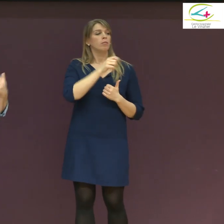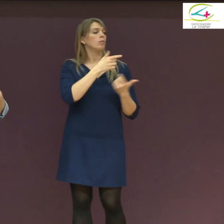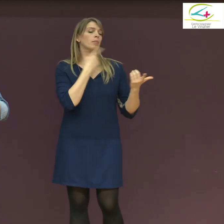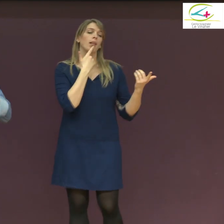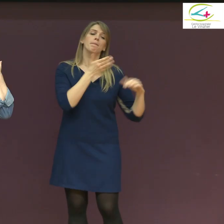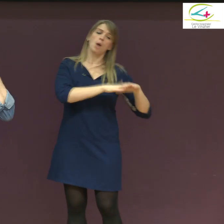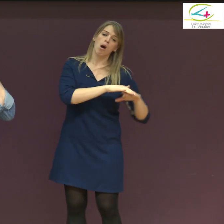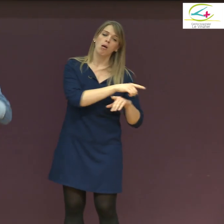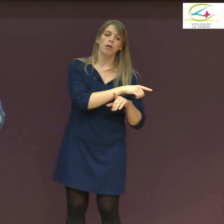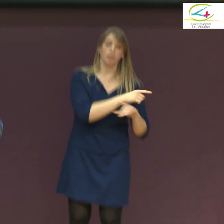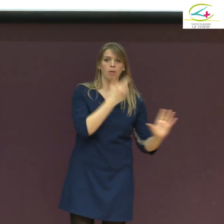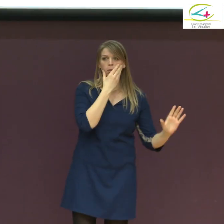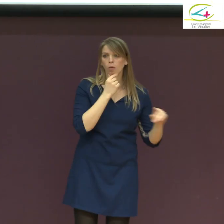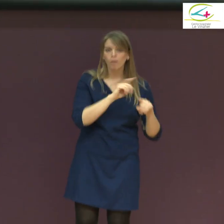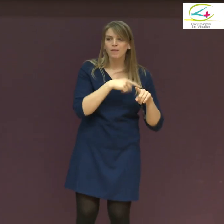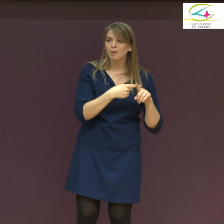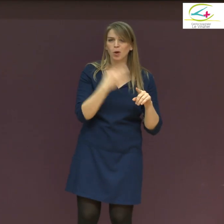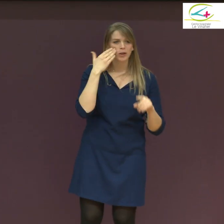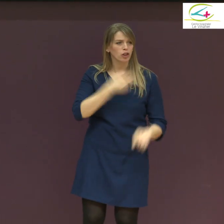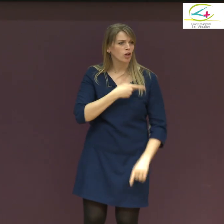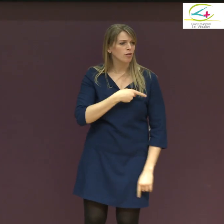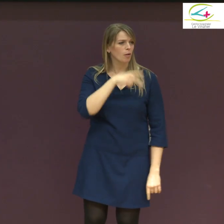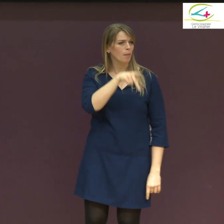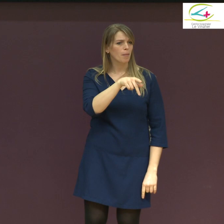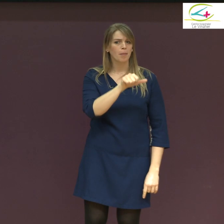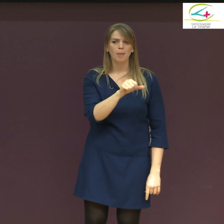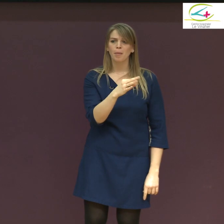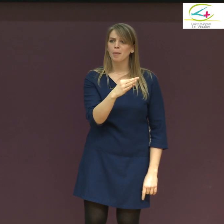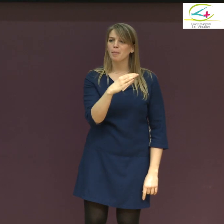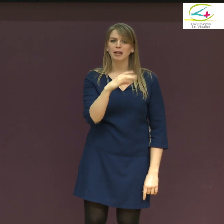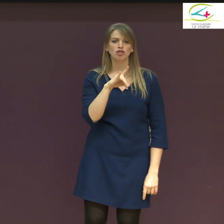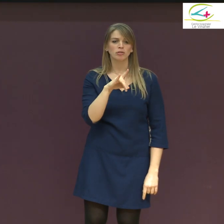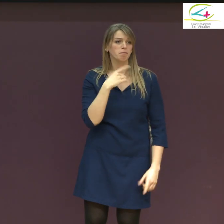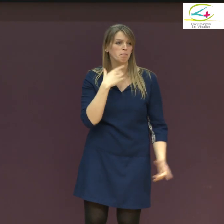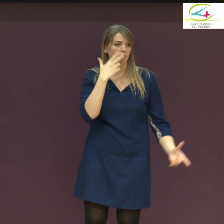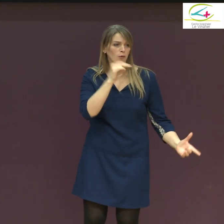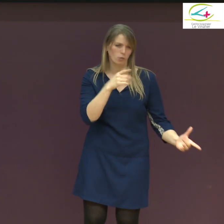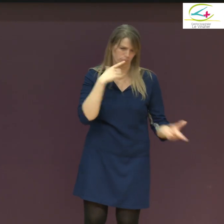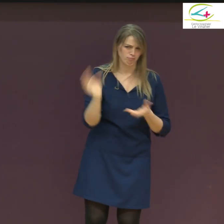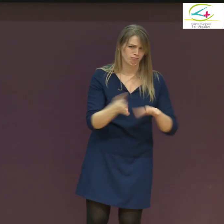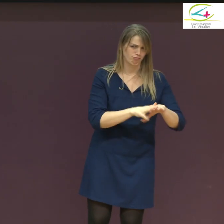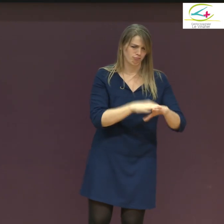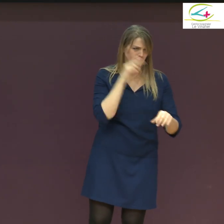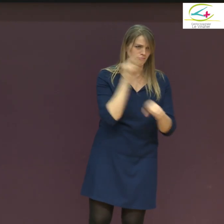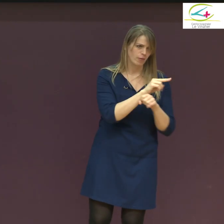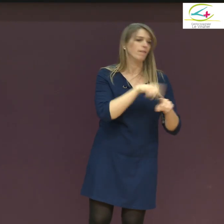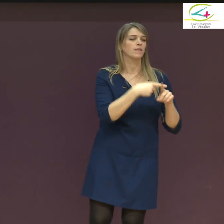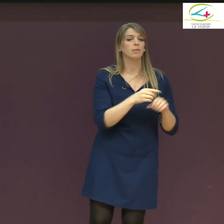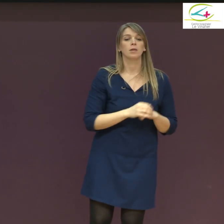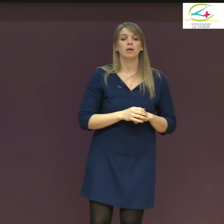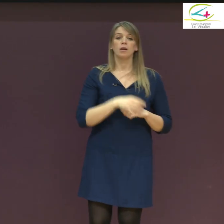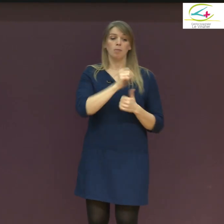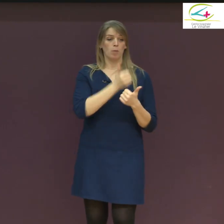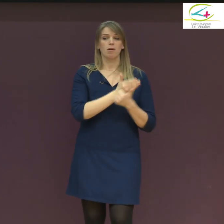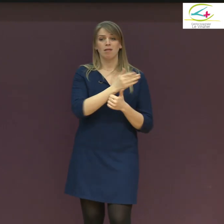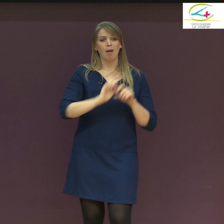de la mort. Bon, c'est un très beau film, hein. C'est Dr. Patch, pour ceux qui connaissent. Ceux qui n'ont pas vu, allez le voir. Et deux, il faut en parler. Ça,